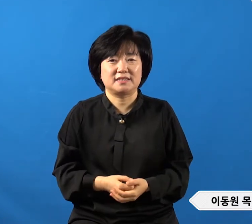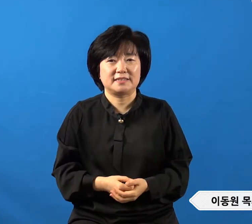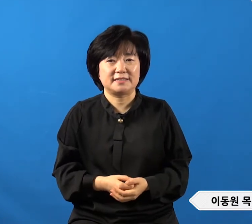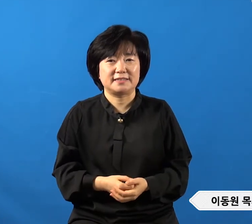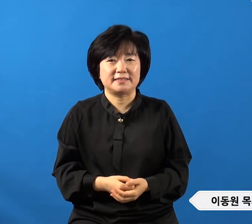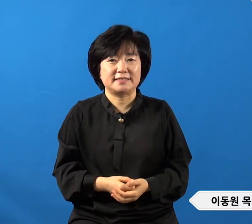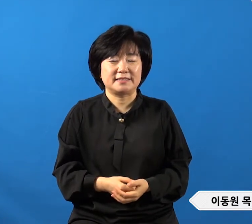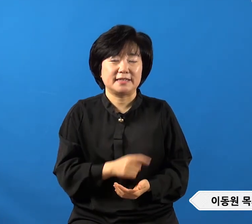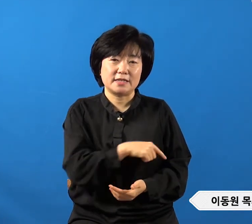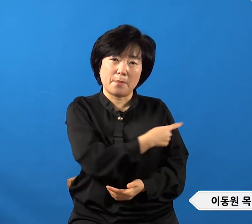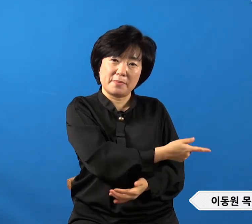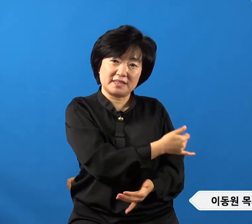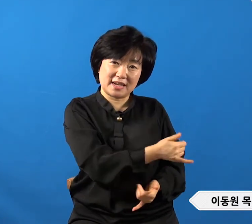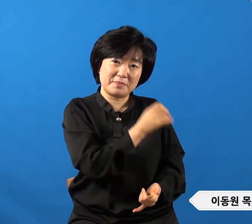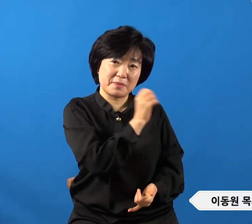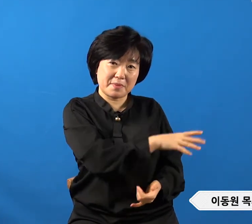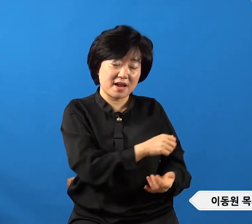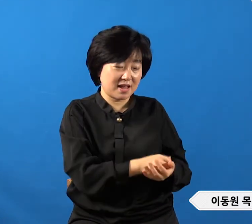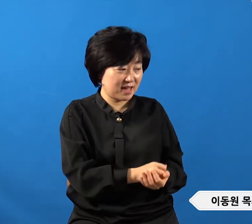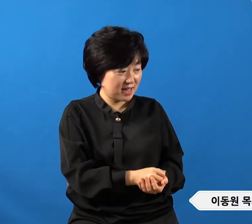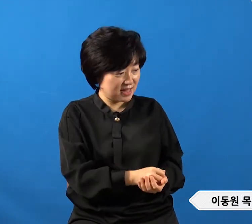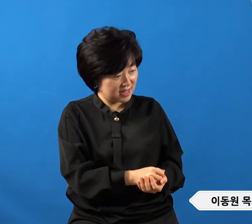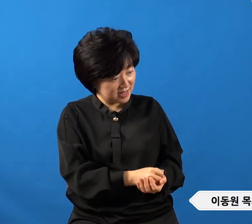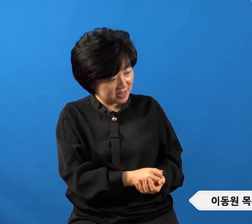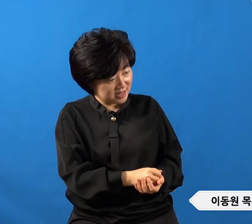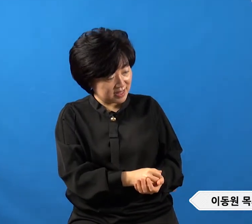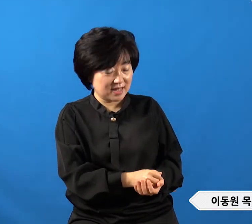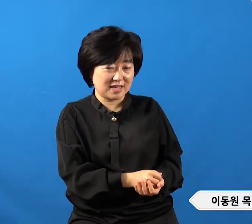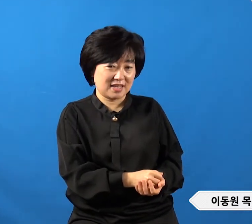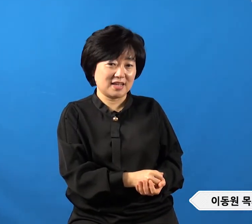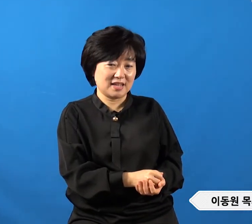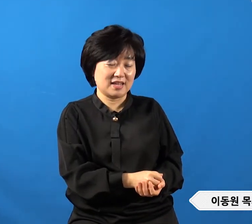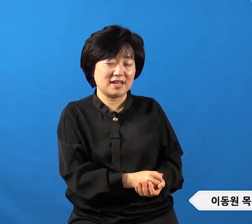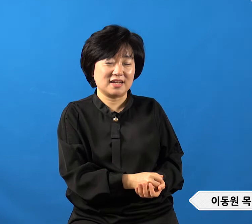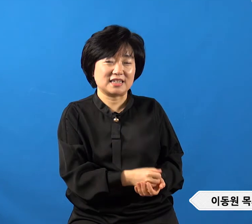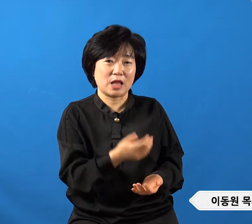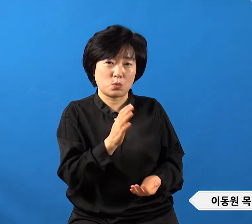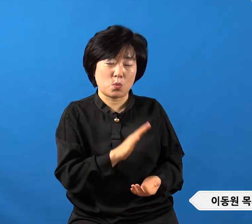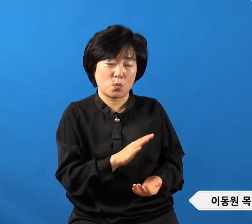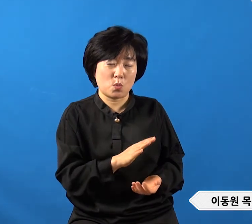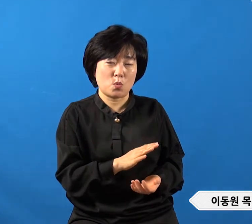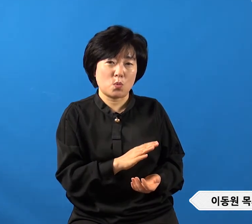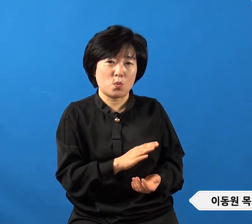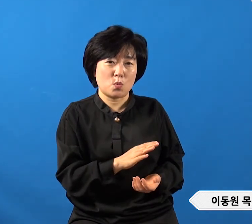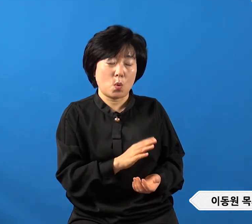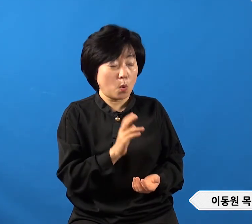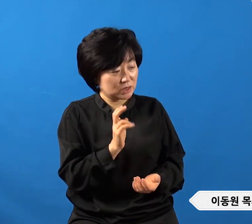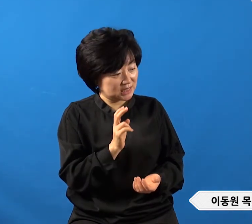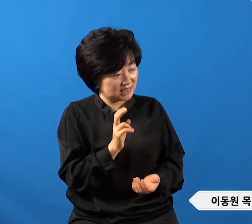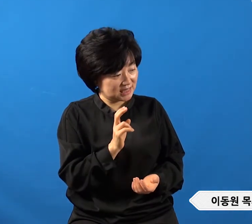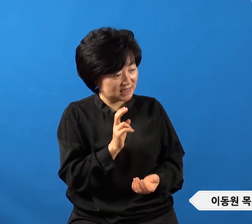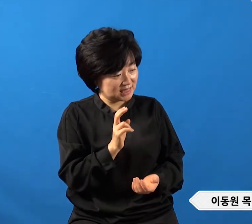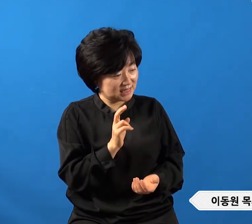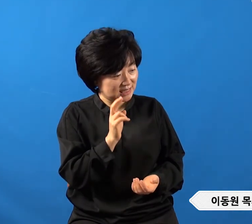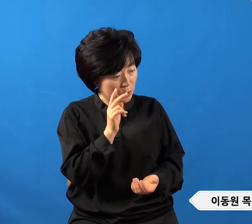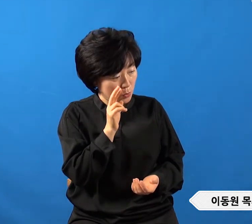자, 옆에 있는 분들에게 한번, 그래도 모르니까 한번 옆에 있는 분들에게